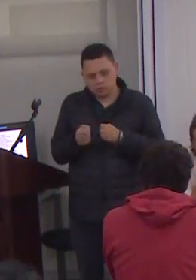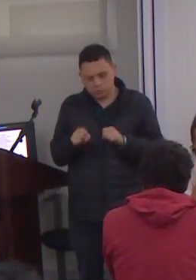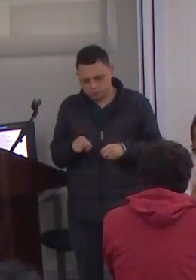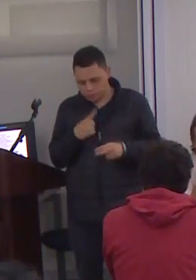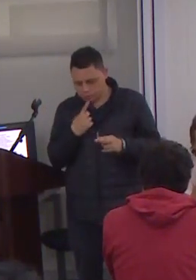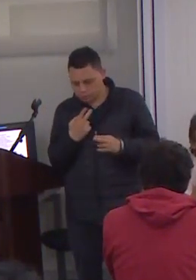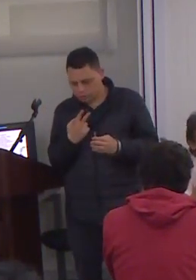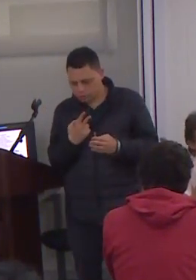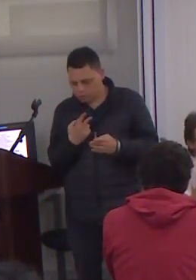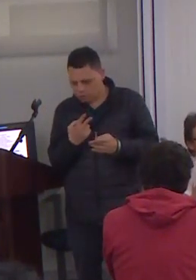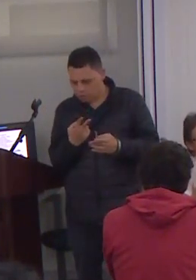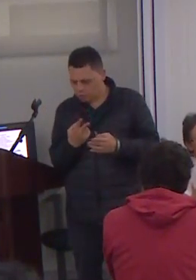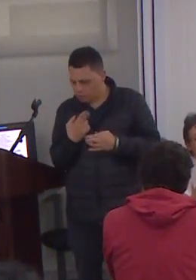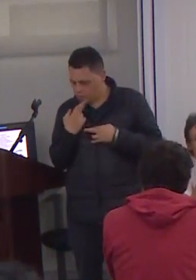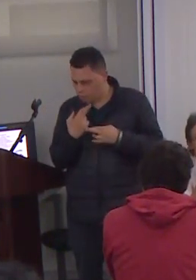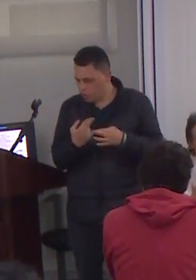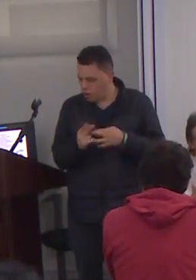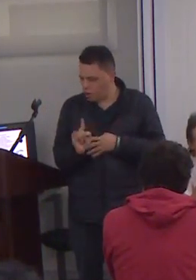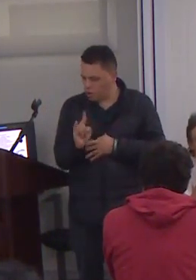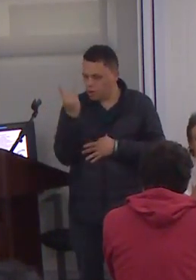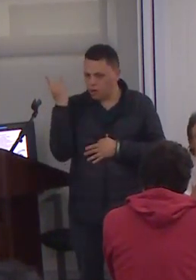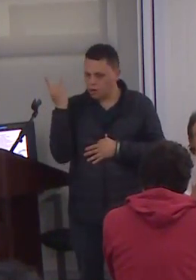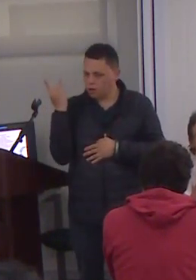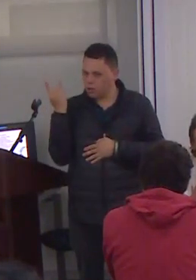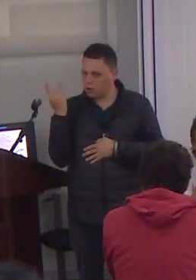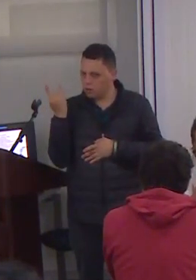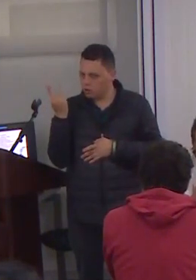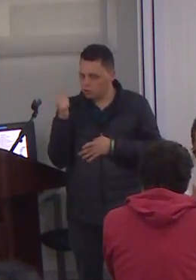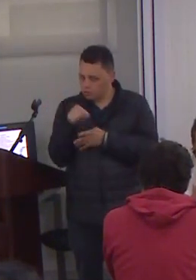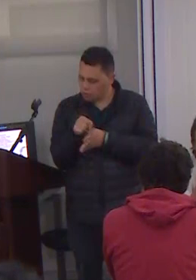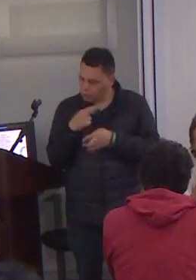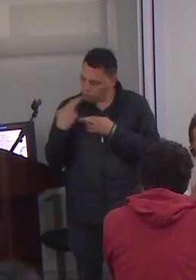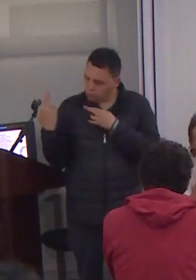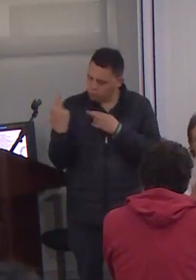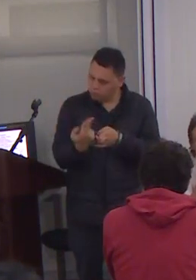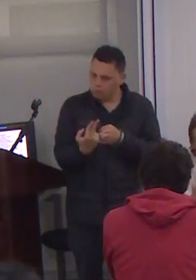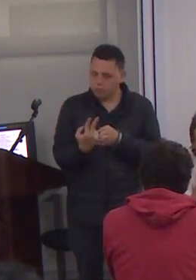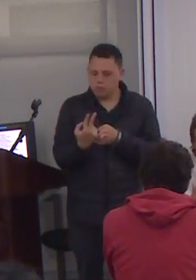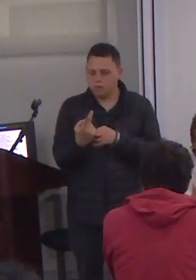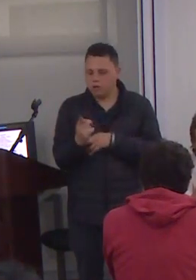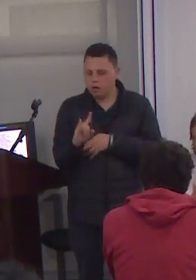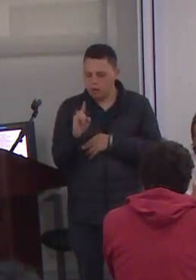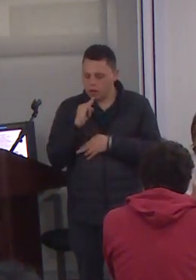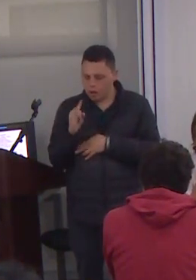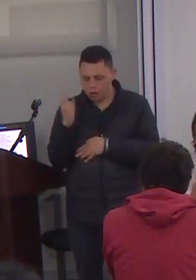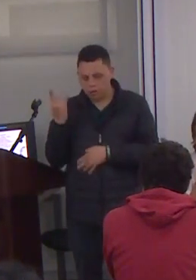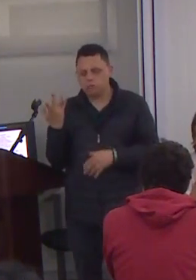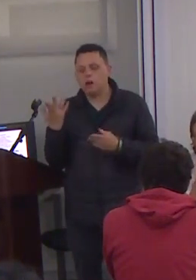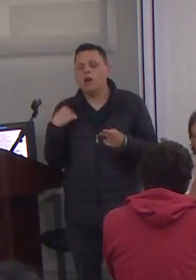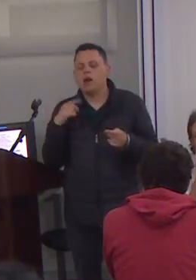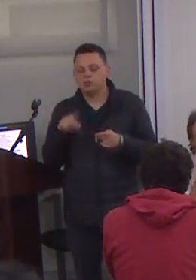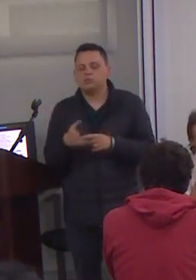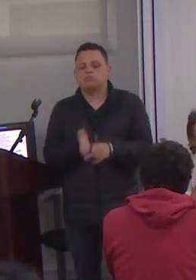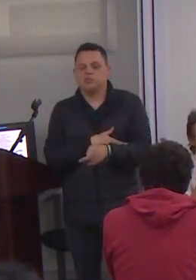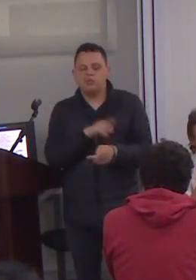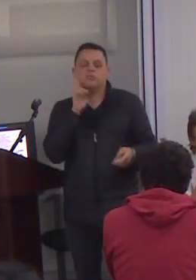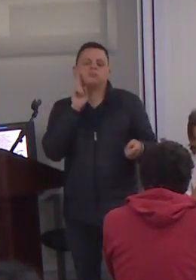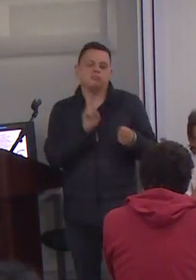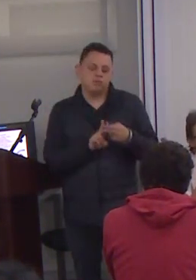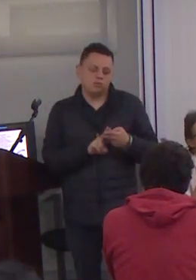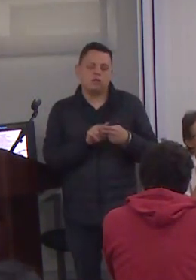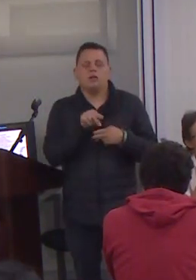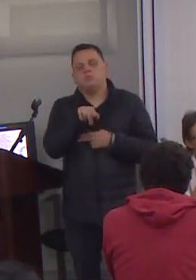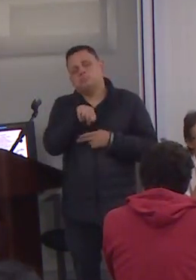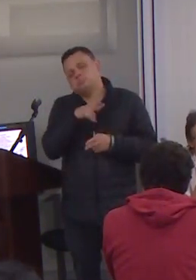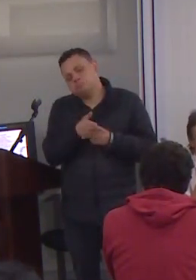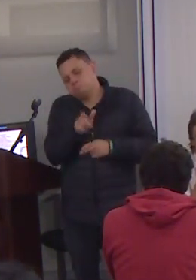respuesta a qué generalmente son respuesta a algo a algo que nos da la clave conocer a Pedro a Juana María